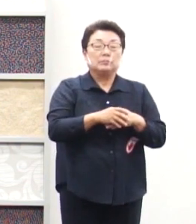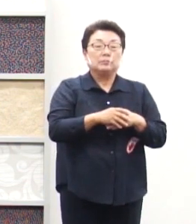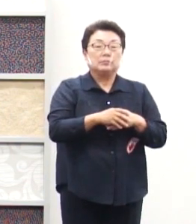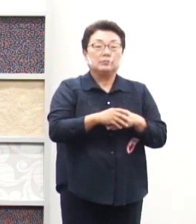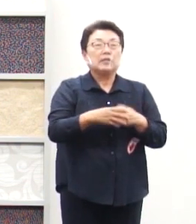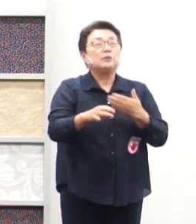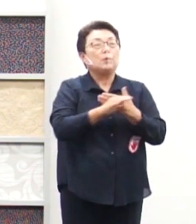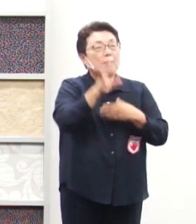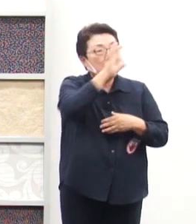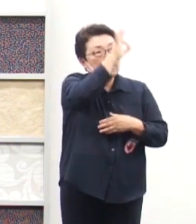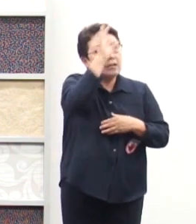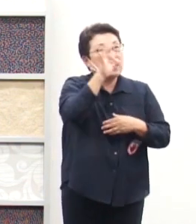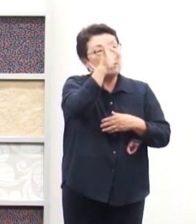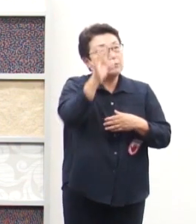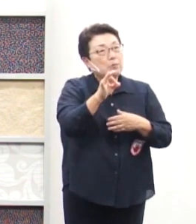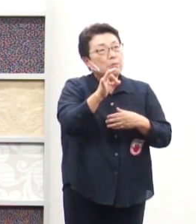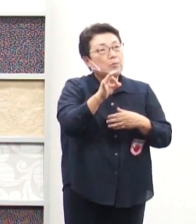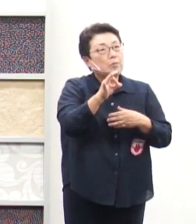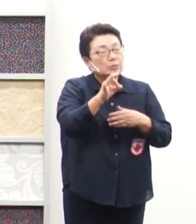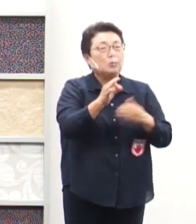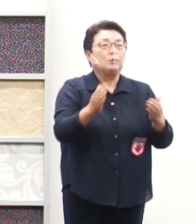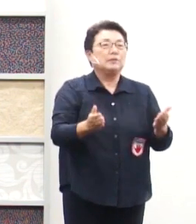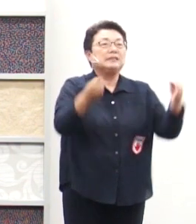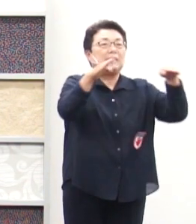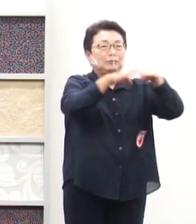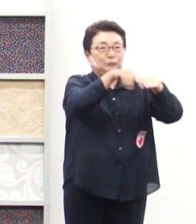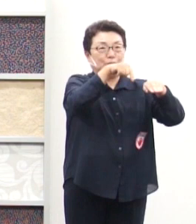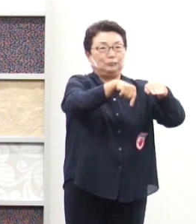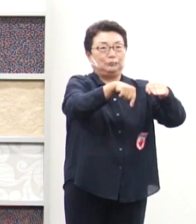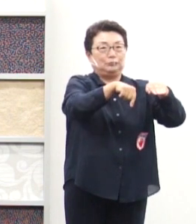観光業の施設で、